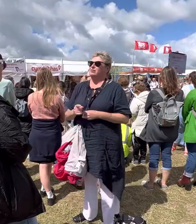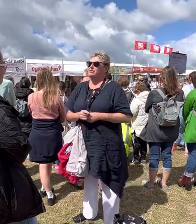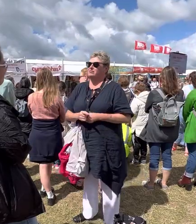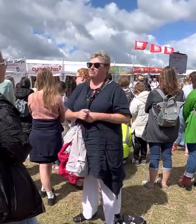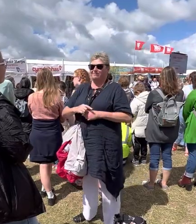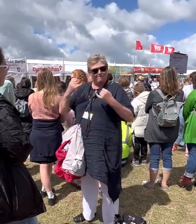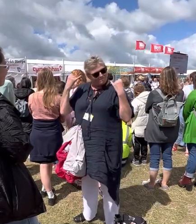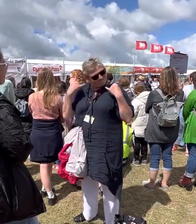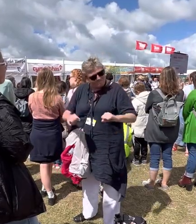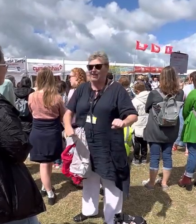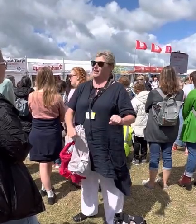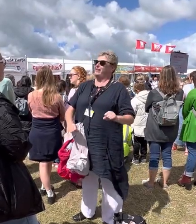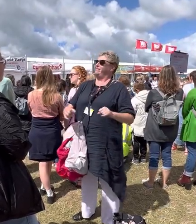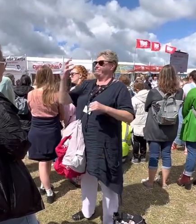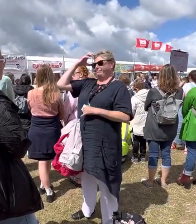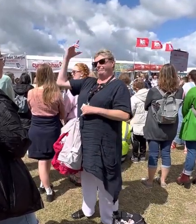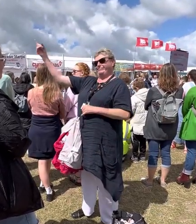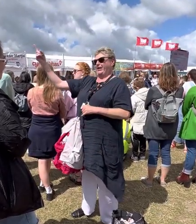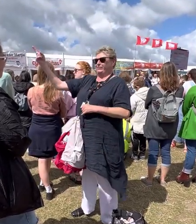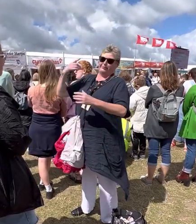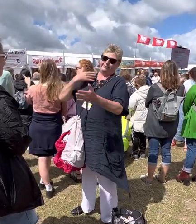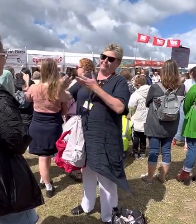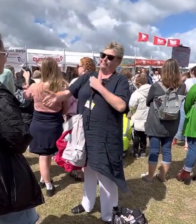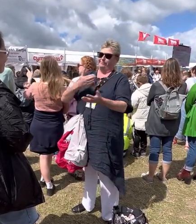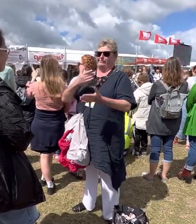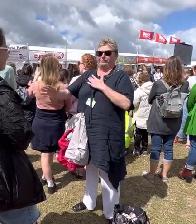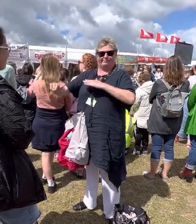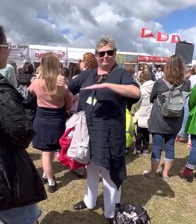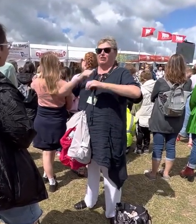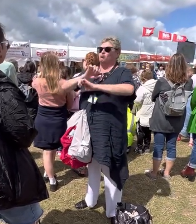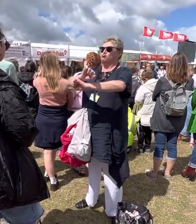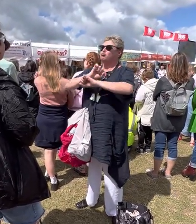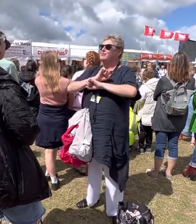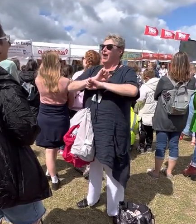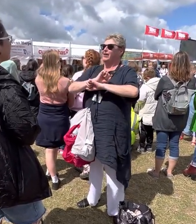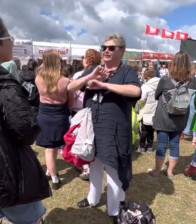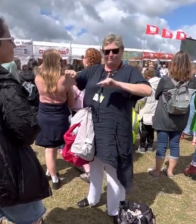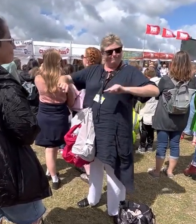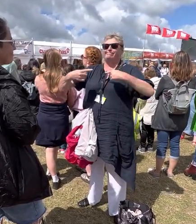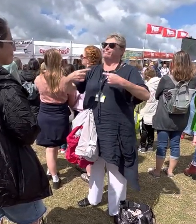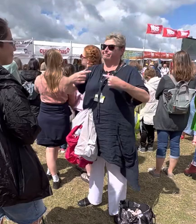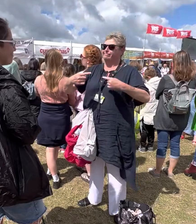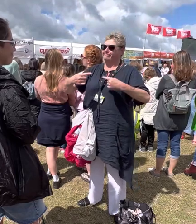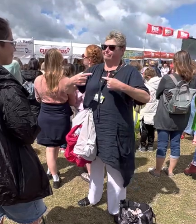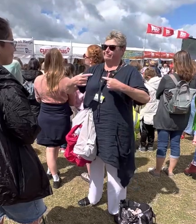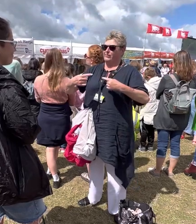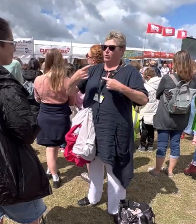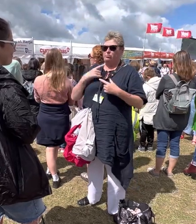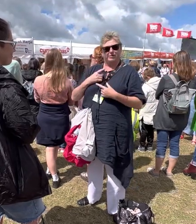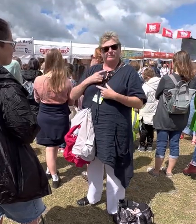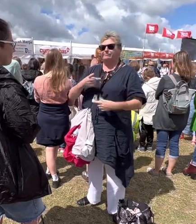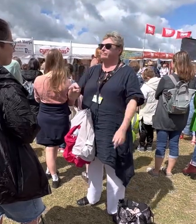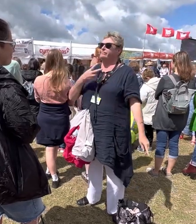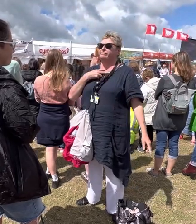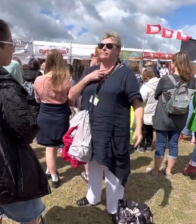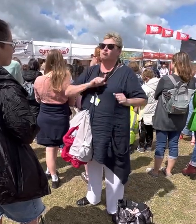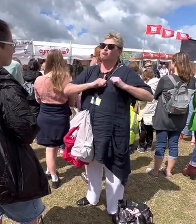llwyr Llywodraeth Cymru i gyflwyno mesuriadau i daclo'r argyfwng wedi bod yn dor colanus. Mae